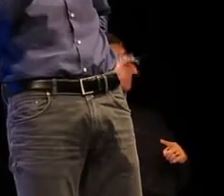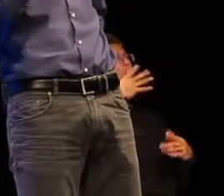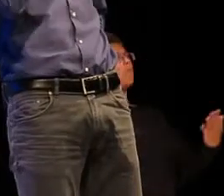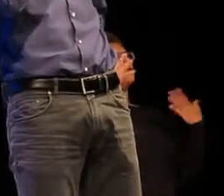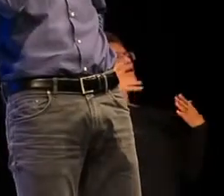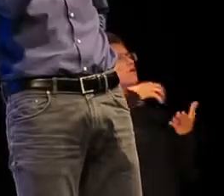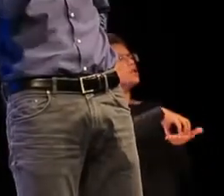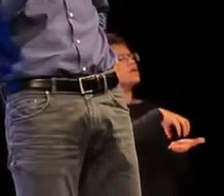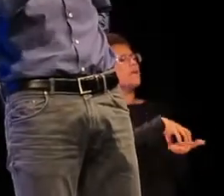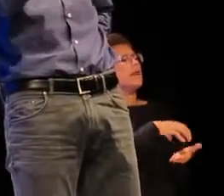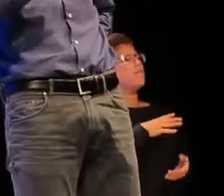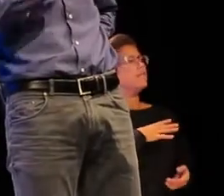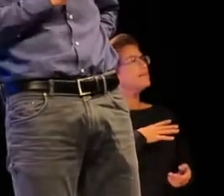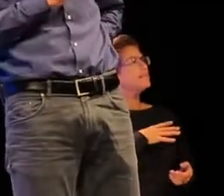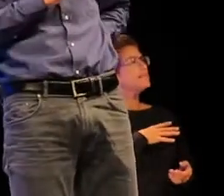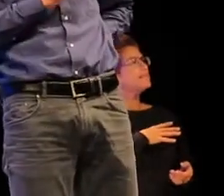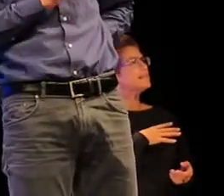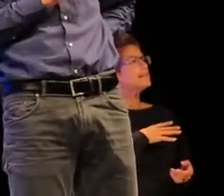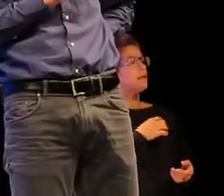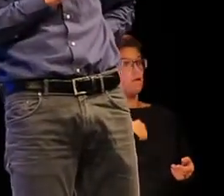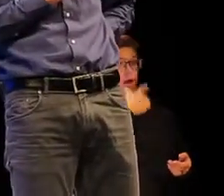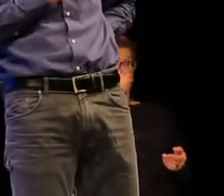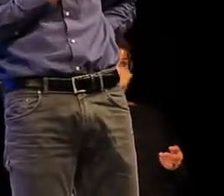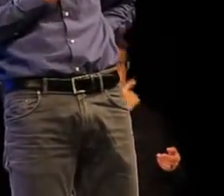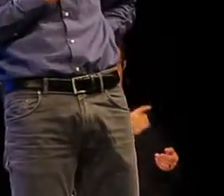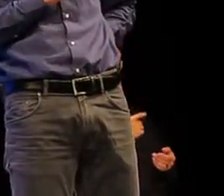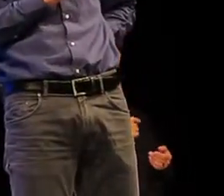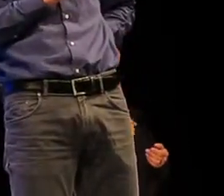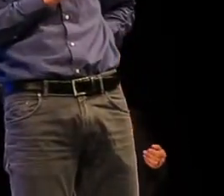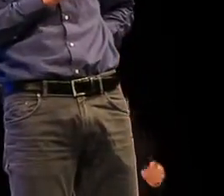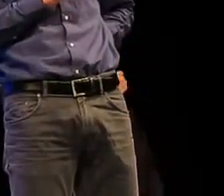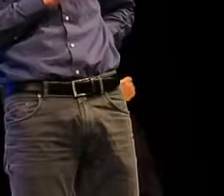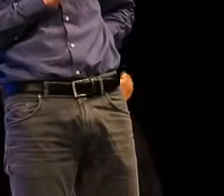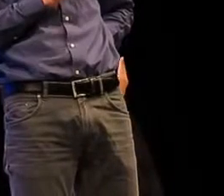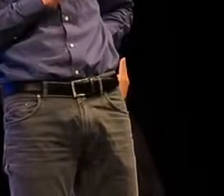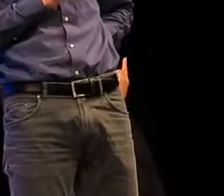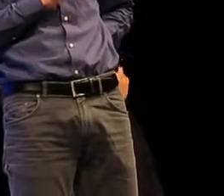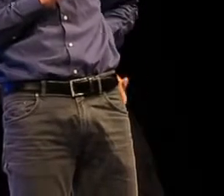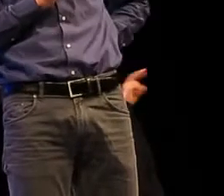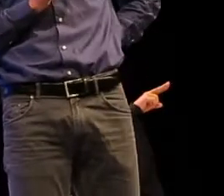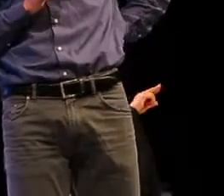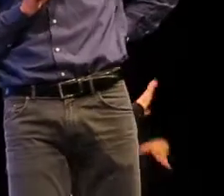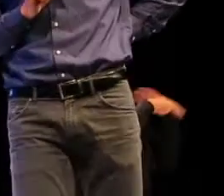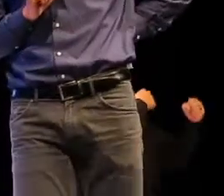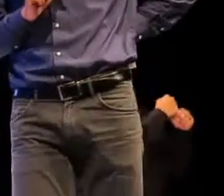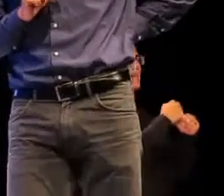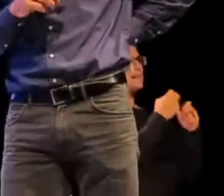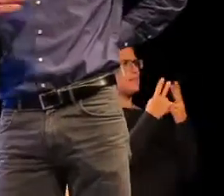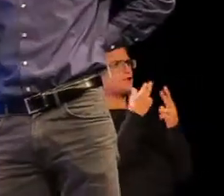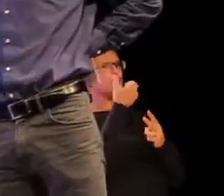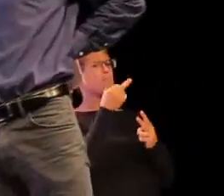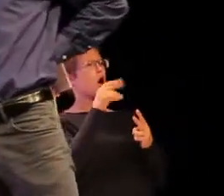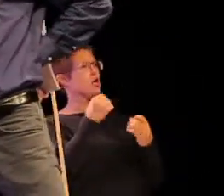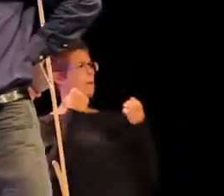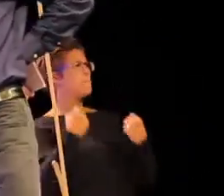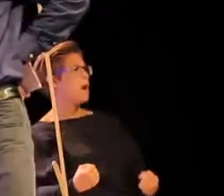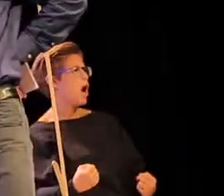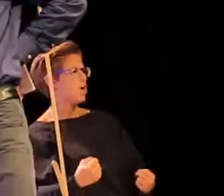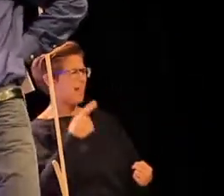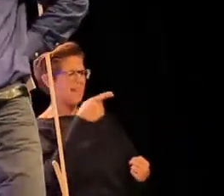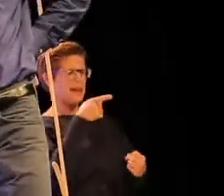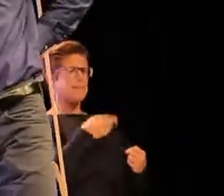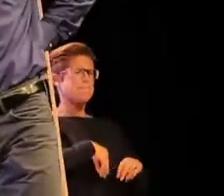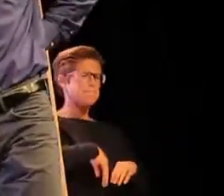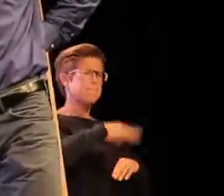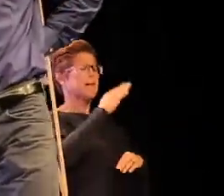det absolut mest använda ordet i klimatförhandlingarna, det är burden. Det är börda. Alltså det är burden sharing